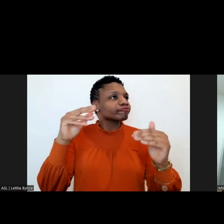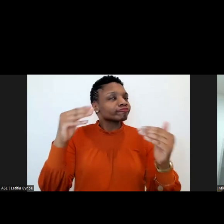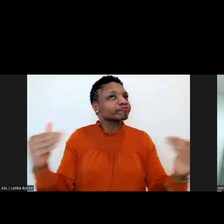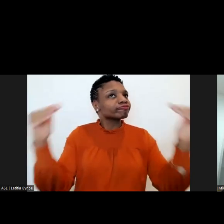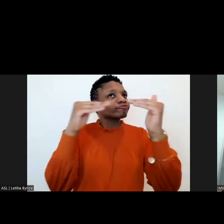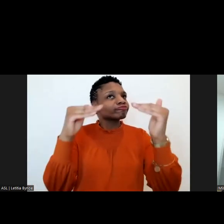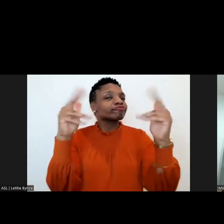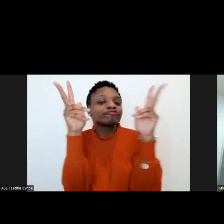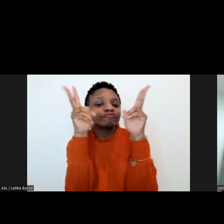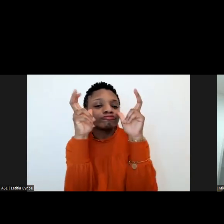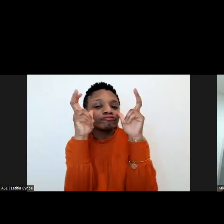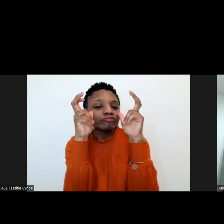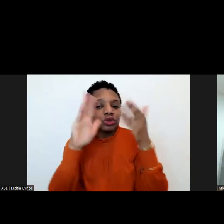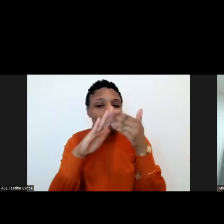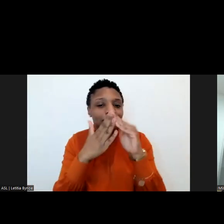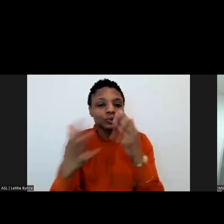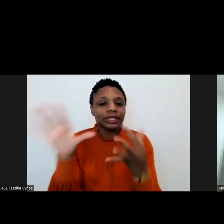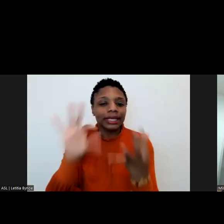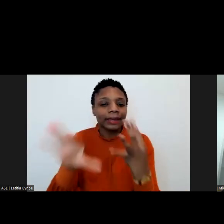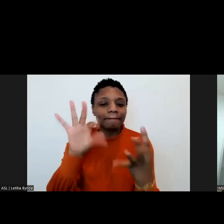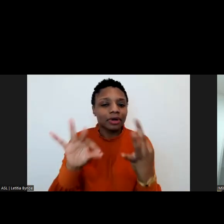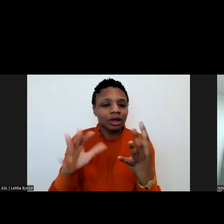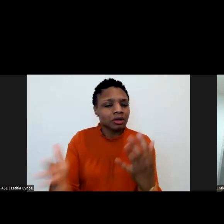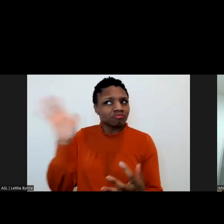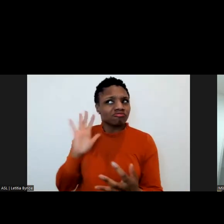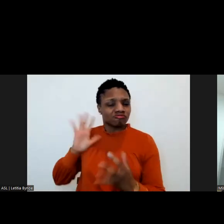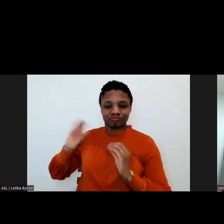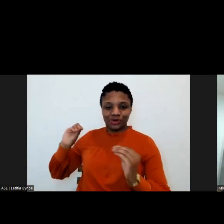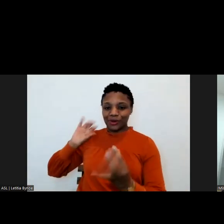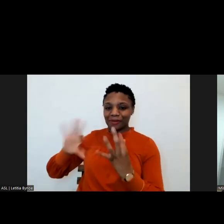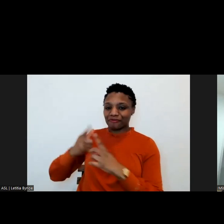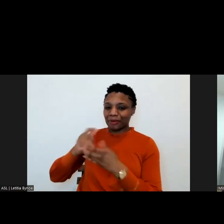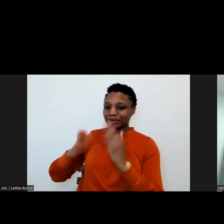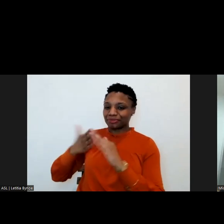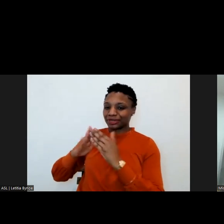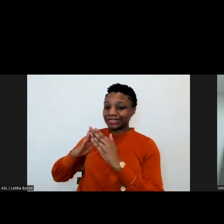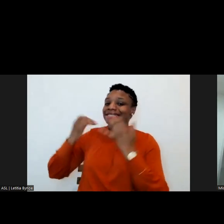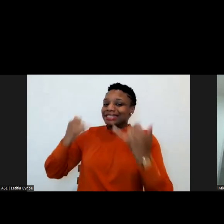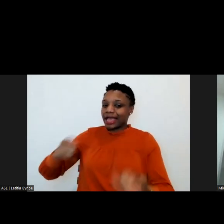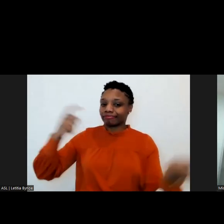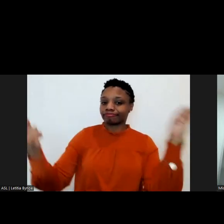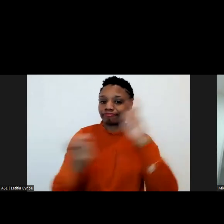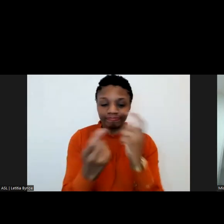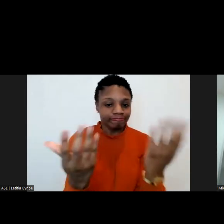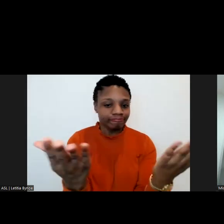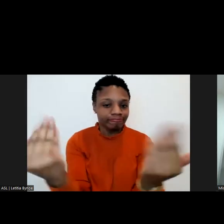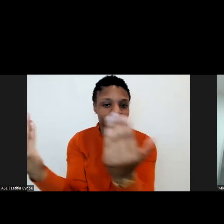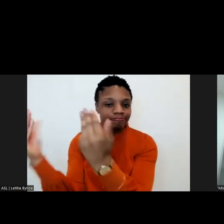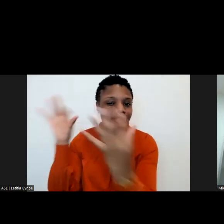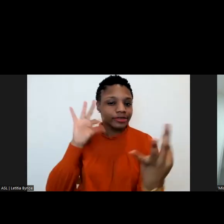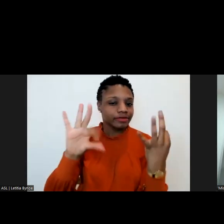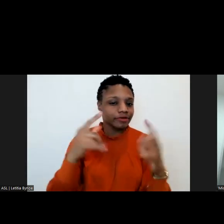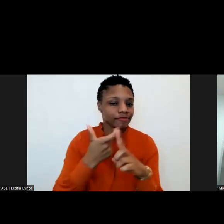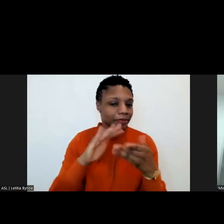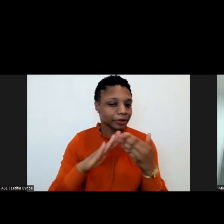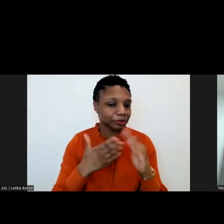eh las personas se escuchan que las comunidades están brindando su punto de vista eh pero